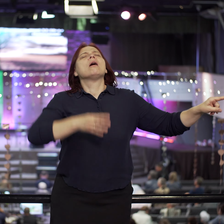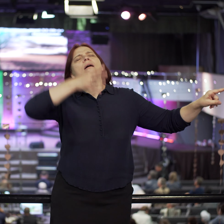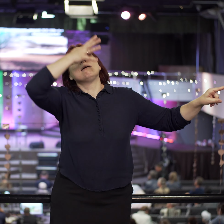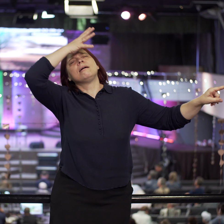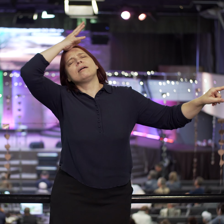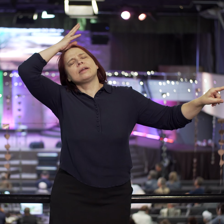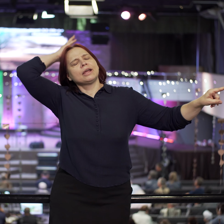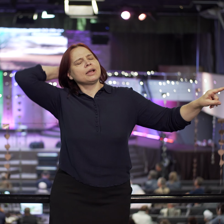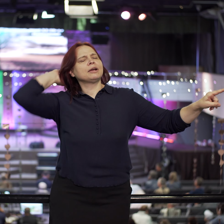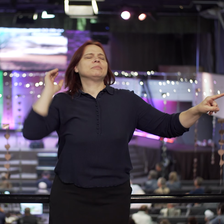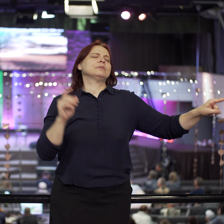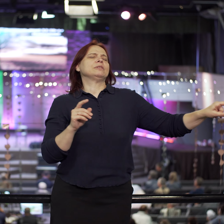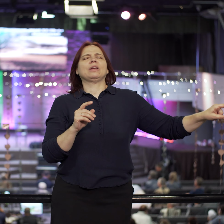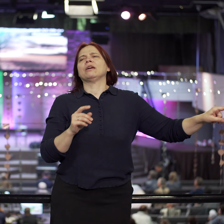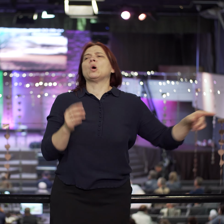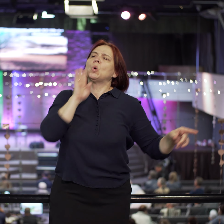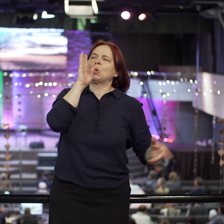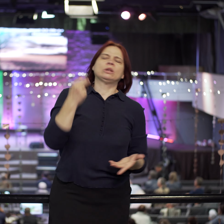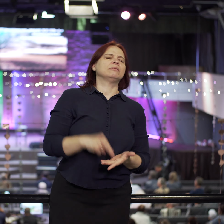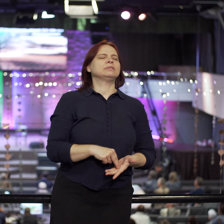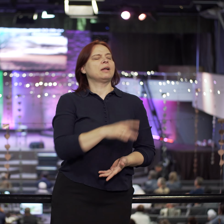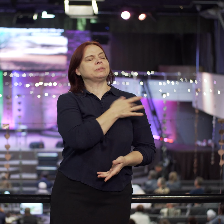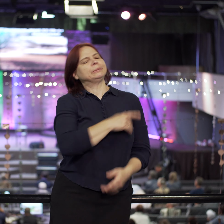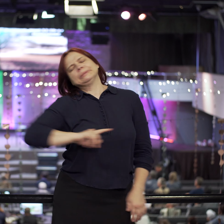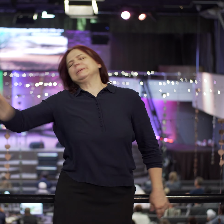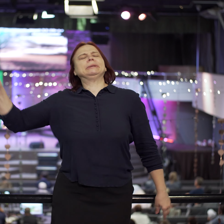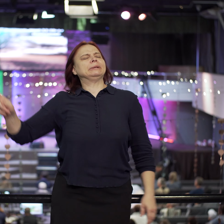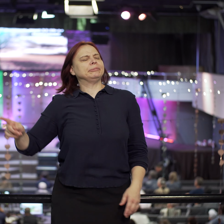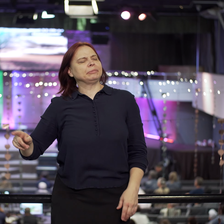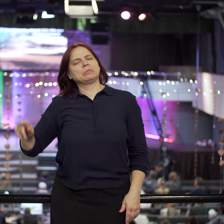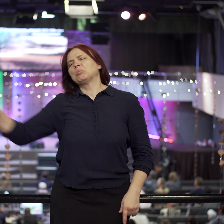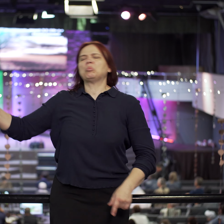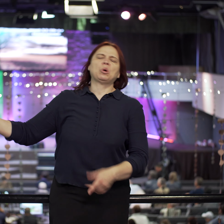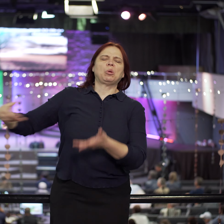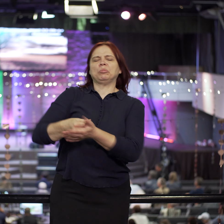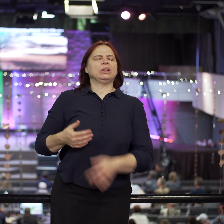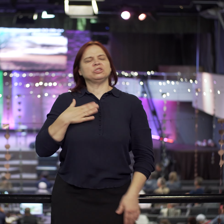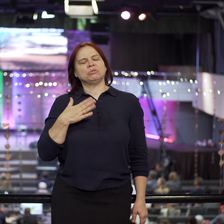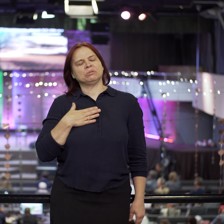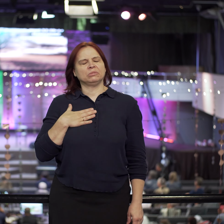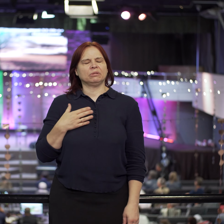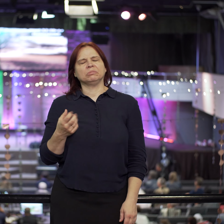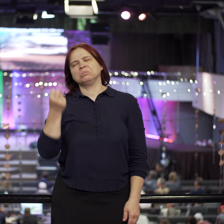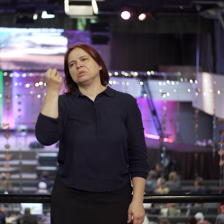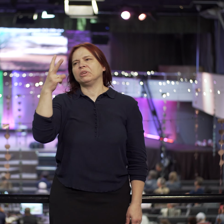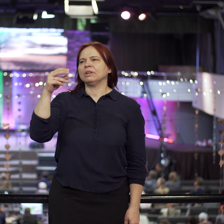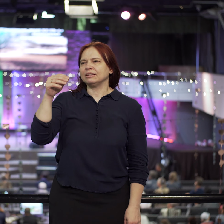уже послал своего слугу и сказал: гони 12 талантов серебра.